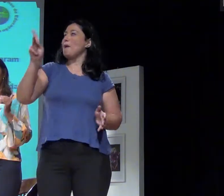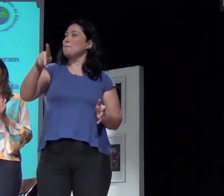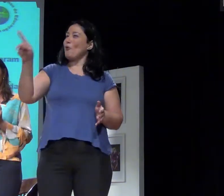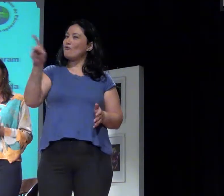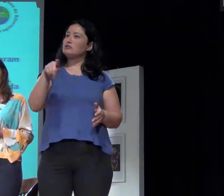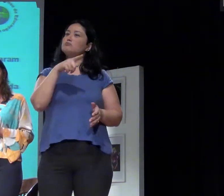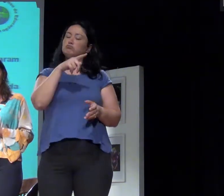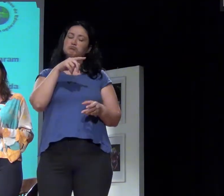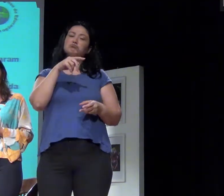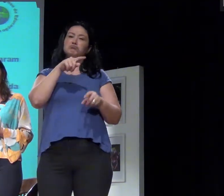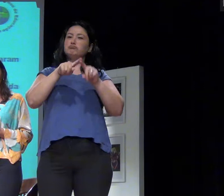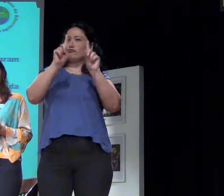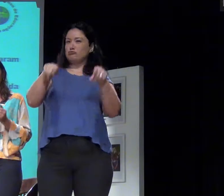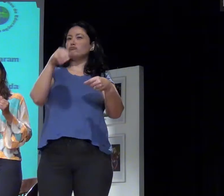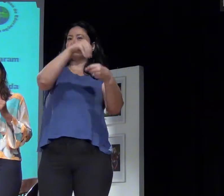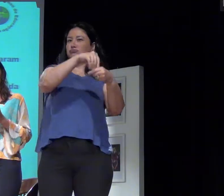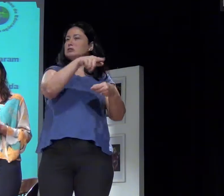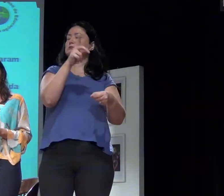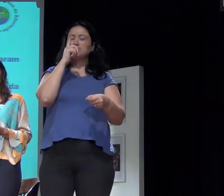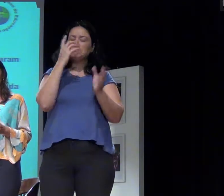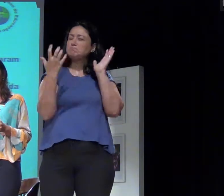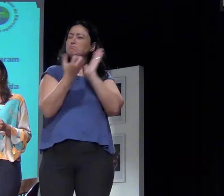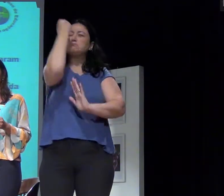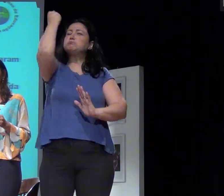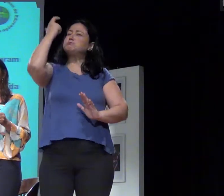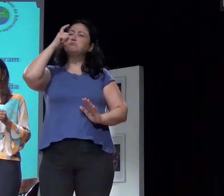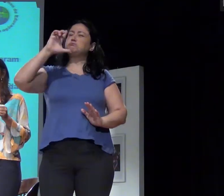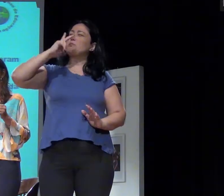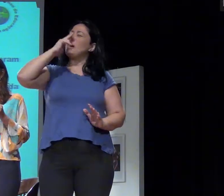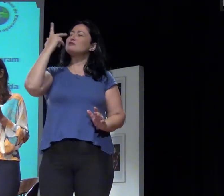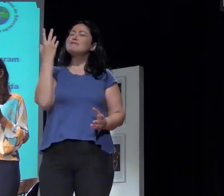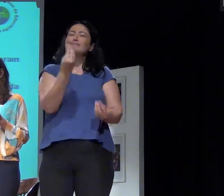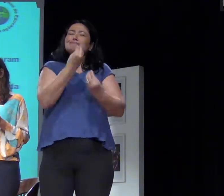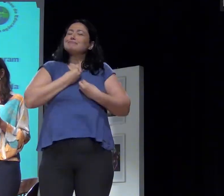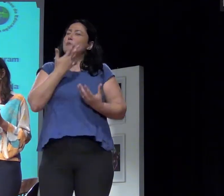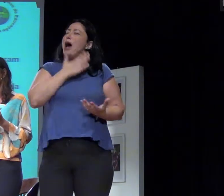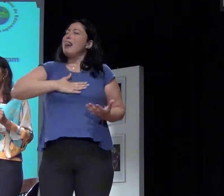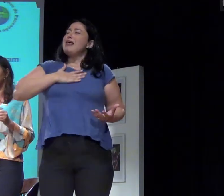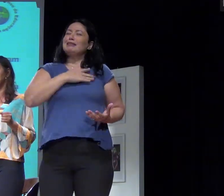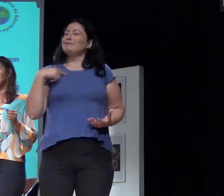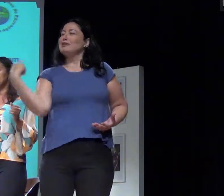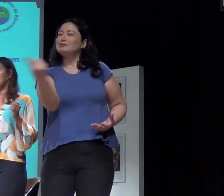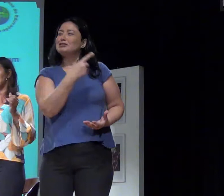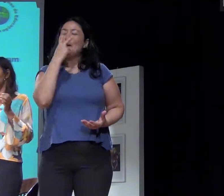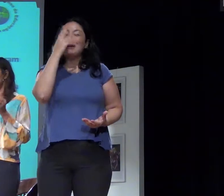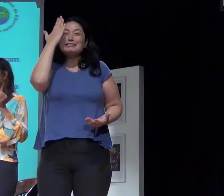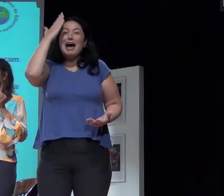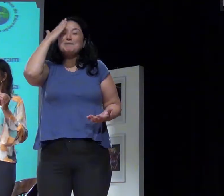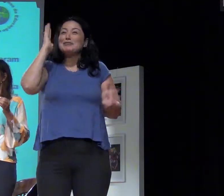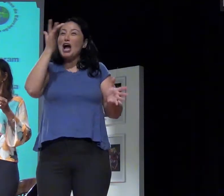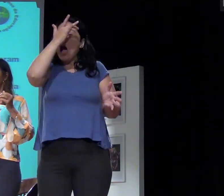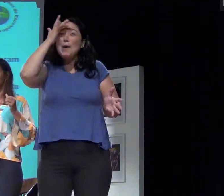professoras efetivas da nossa escola. Isso é uma grande conquista, isso assim, foi uma grande alegria para todos nós. Sabemos que